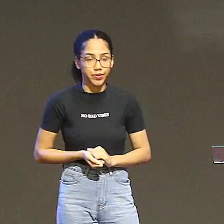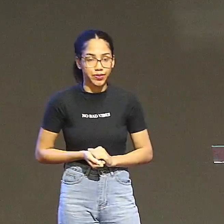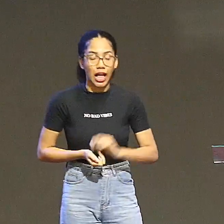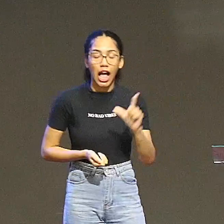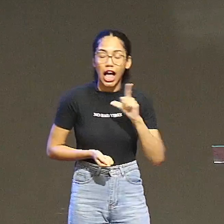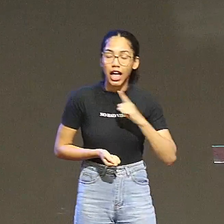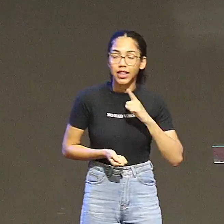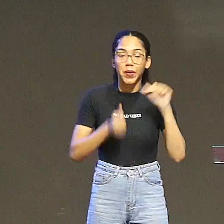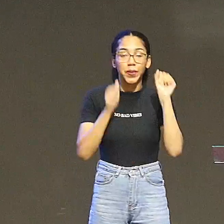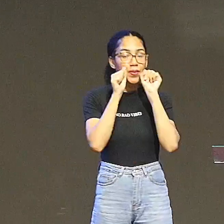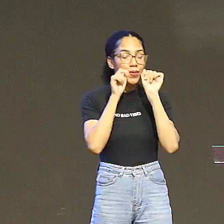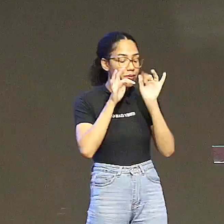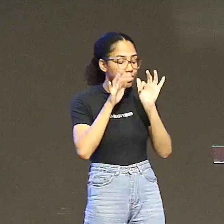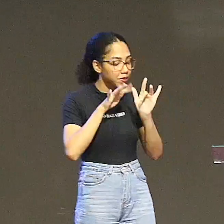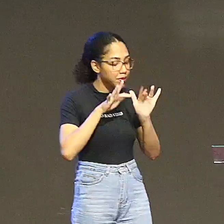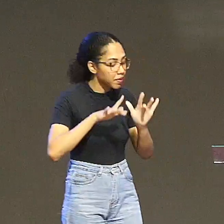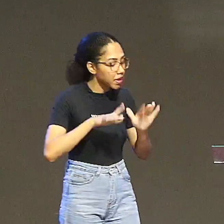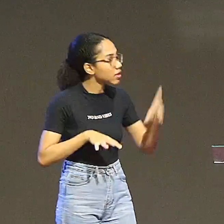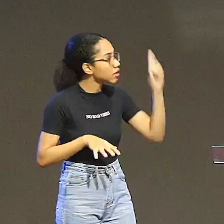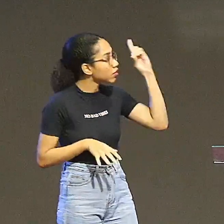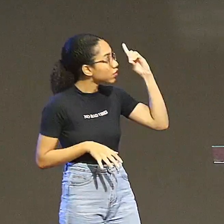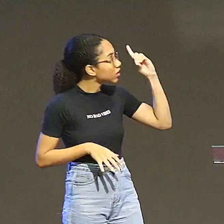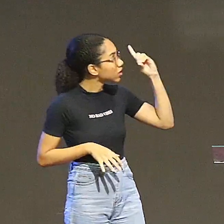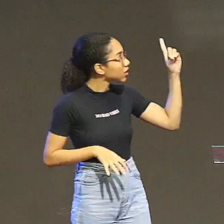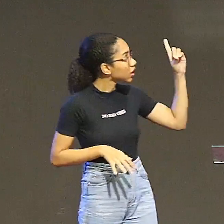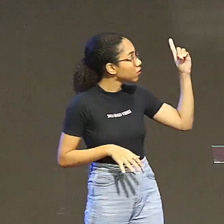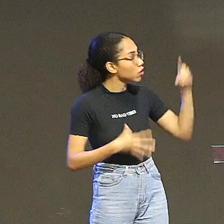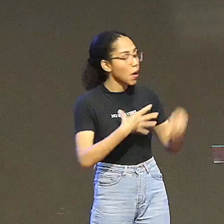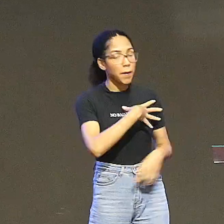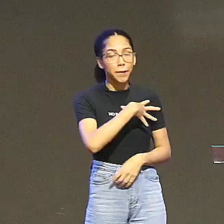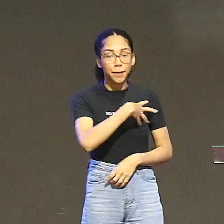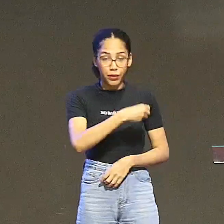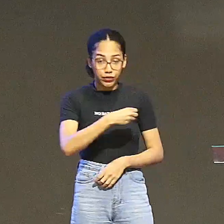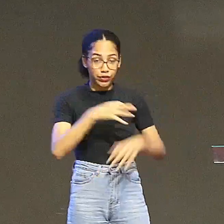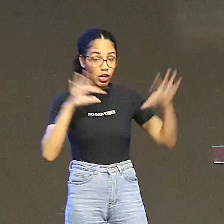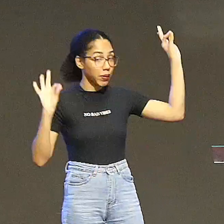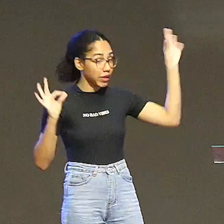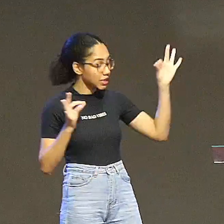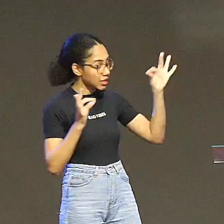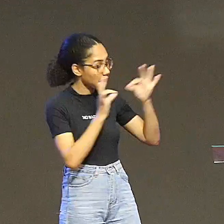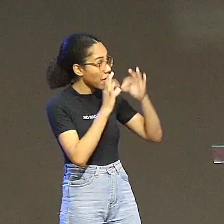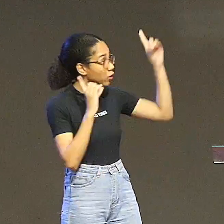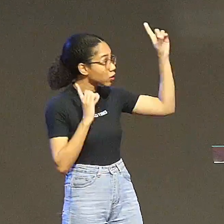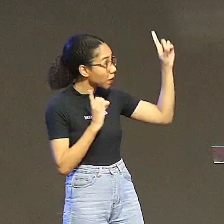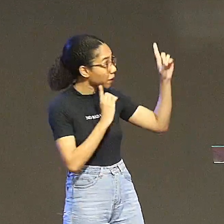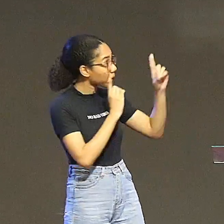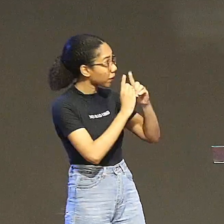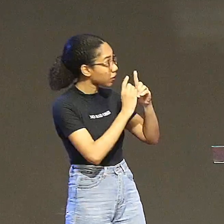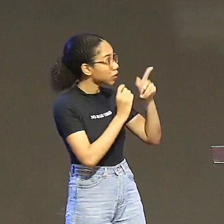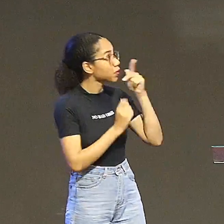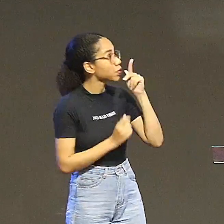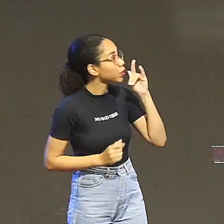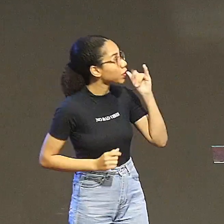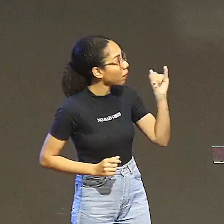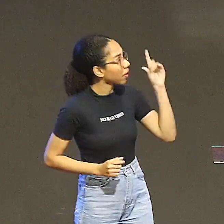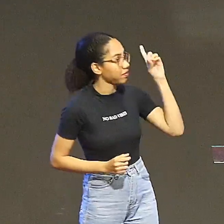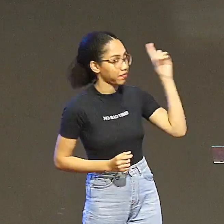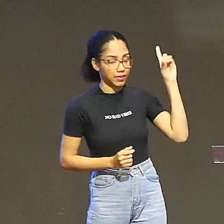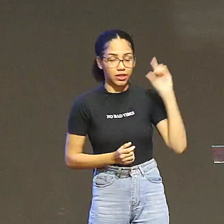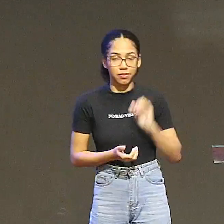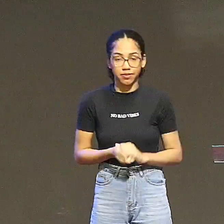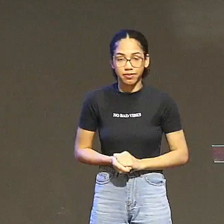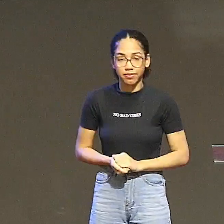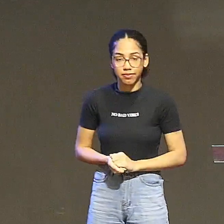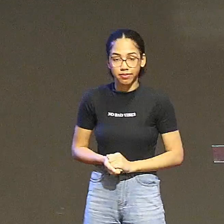parte de Deus pro fil que está perto do pai um exemplo mais forte que nós